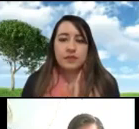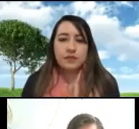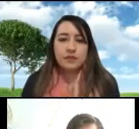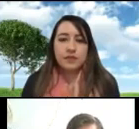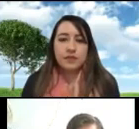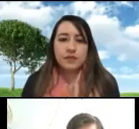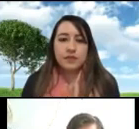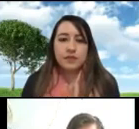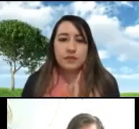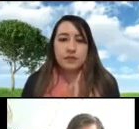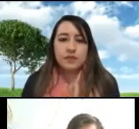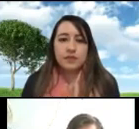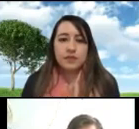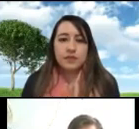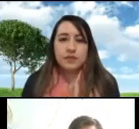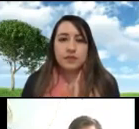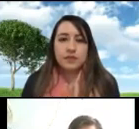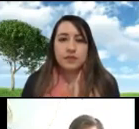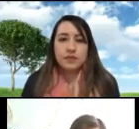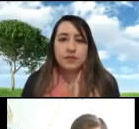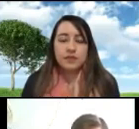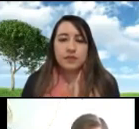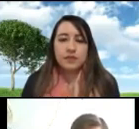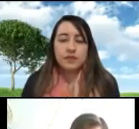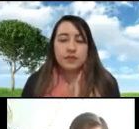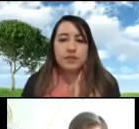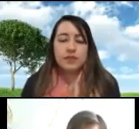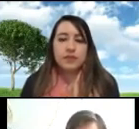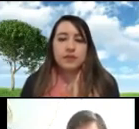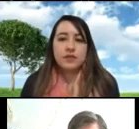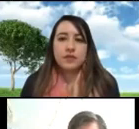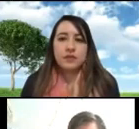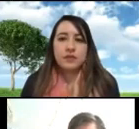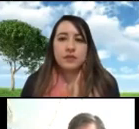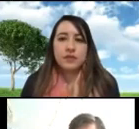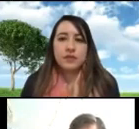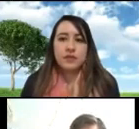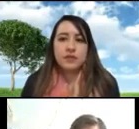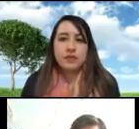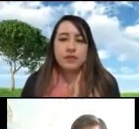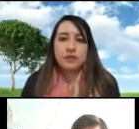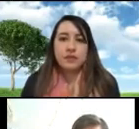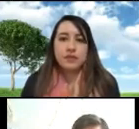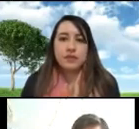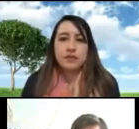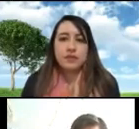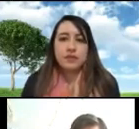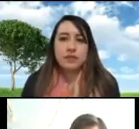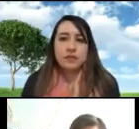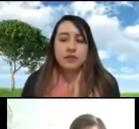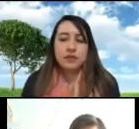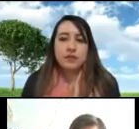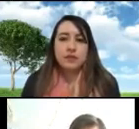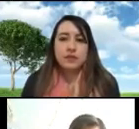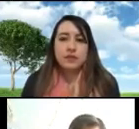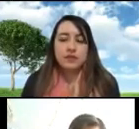arrecifes de coral se localizan a poca profundidad en las costas con agua clara y cambian la dirección de las corrientes marinas. En